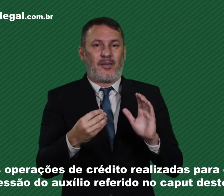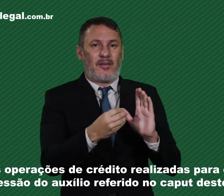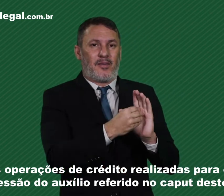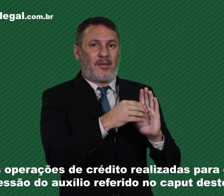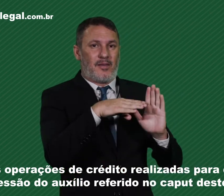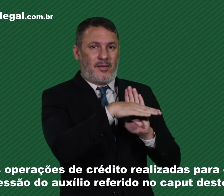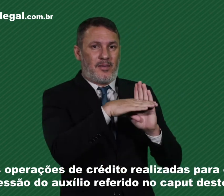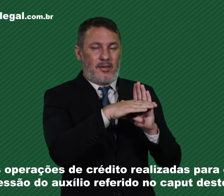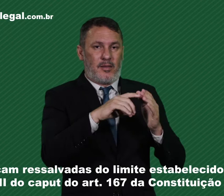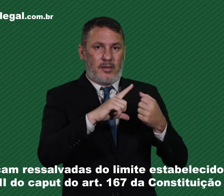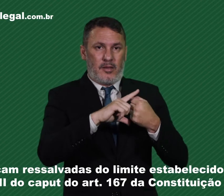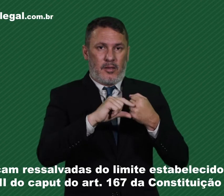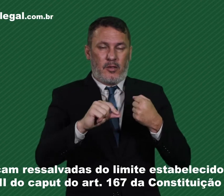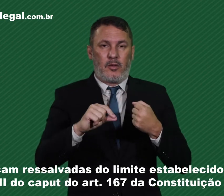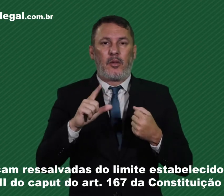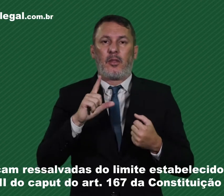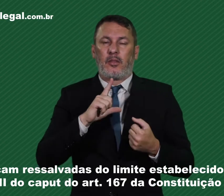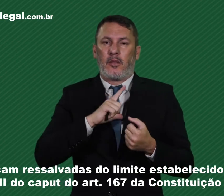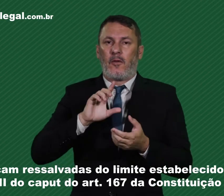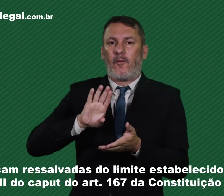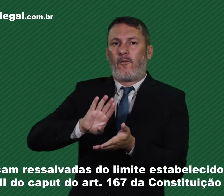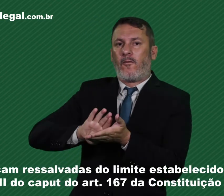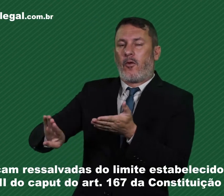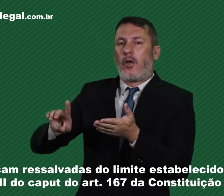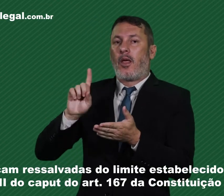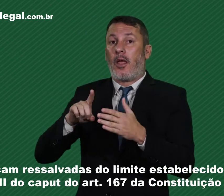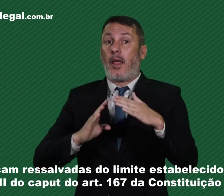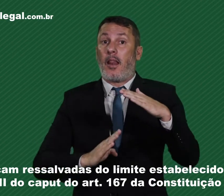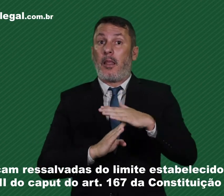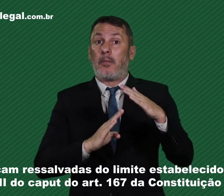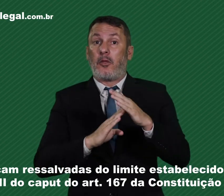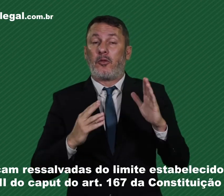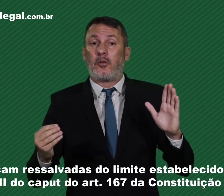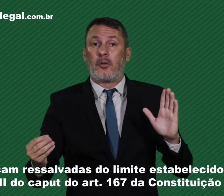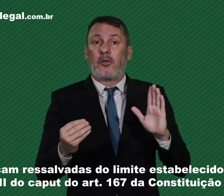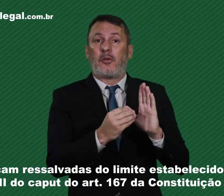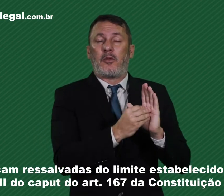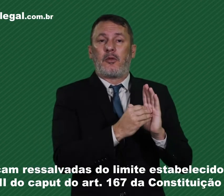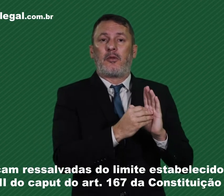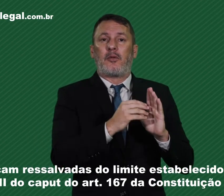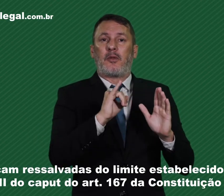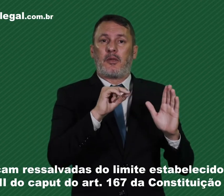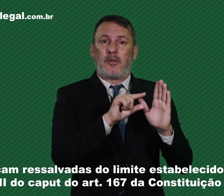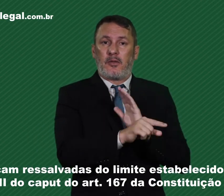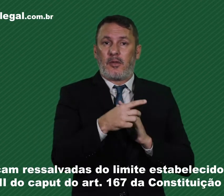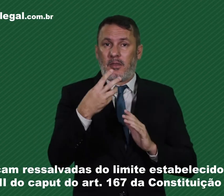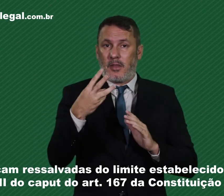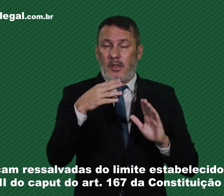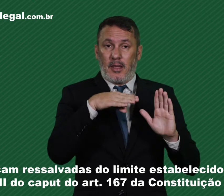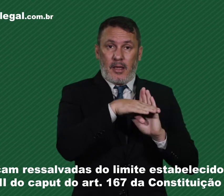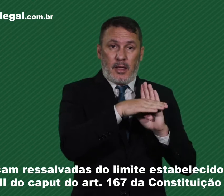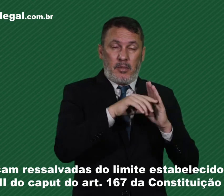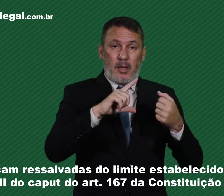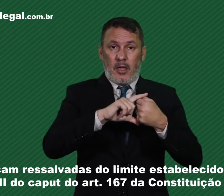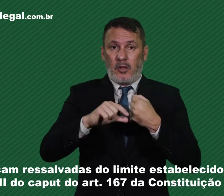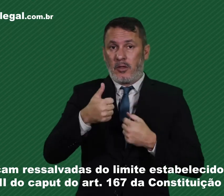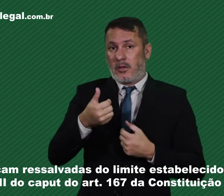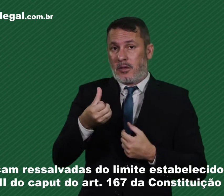caput deste artigo ficam ressalvadas do limite estabelecido no inciso 3 do caput do artigo 167